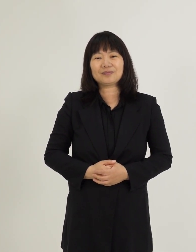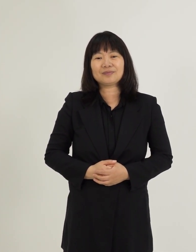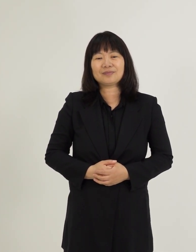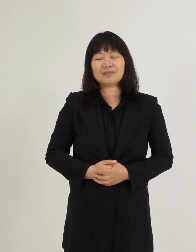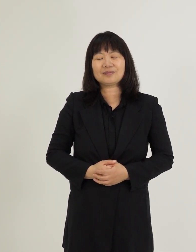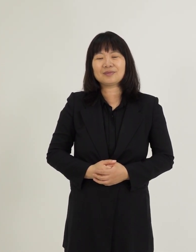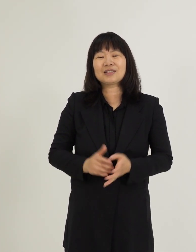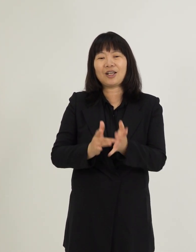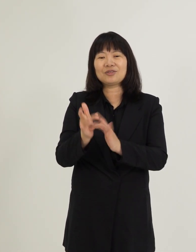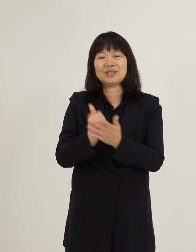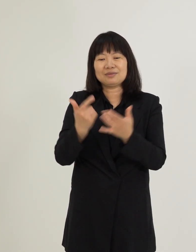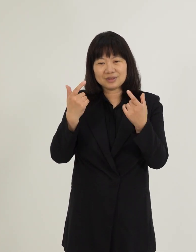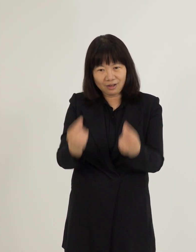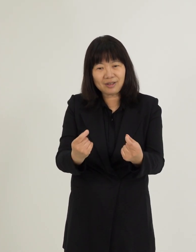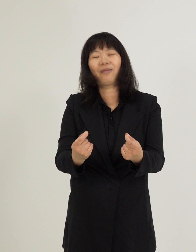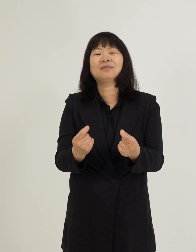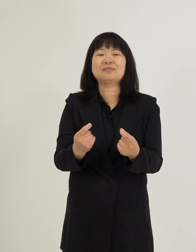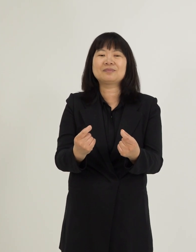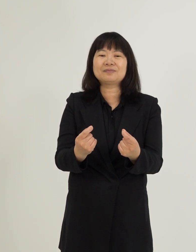저는 여기서